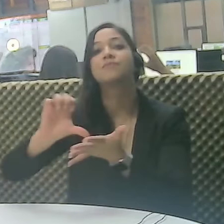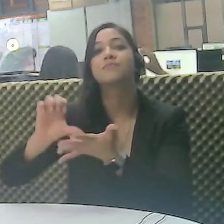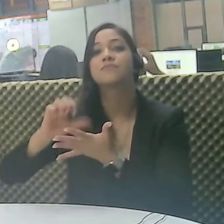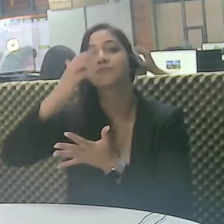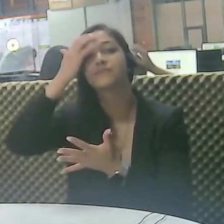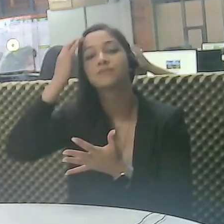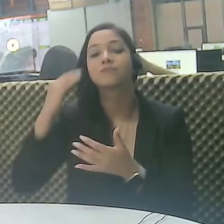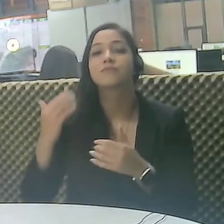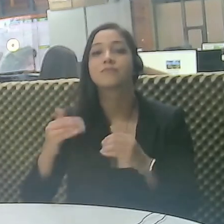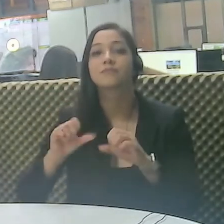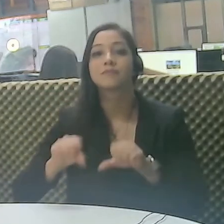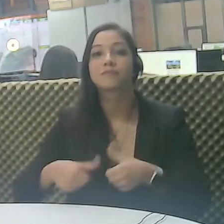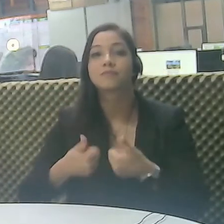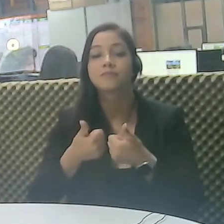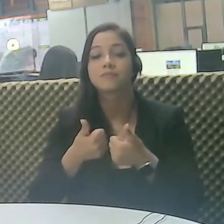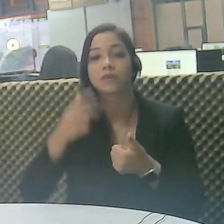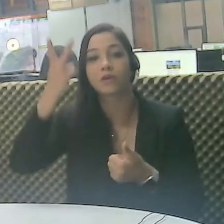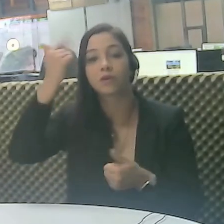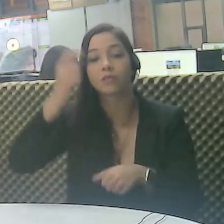as atividades em horário habitual.